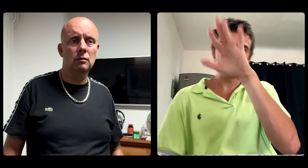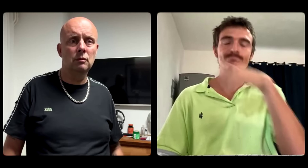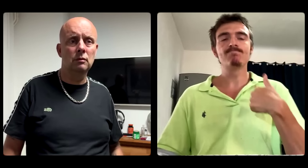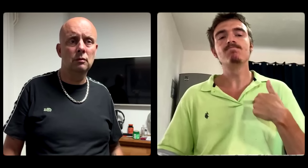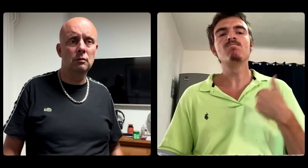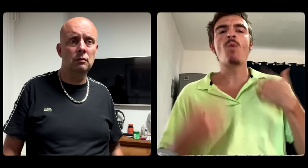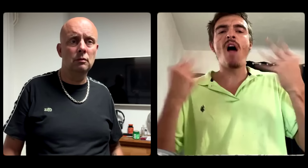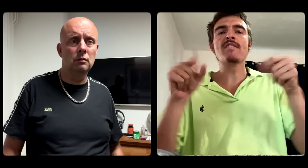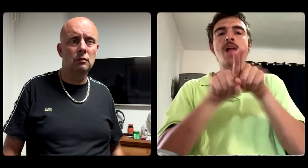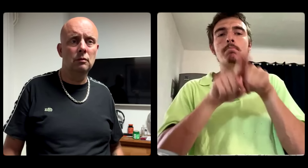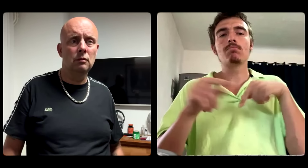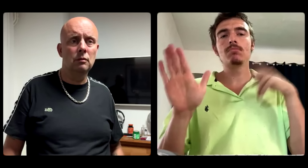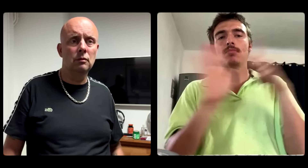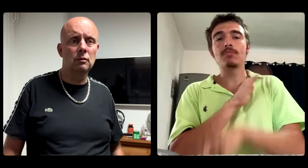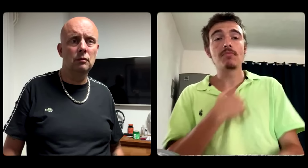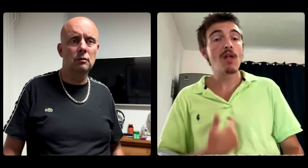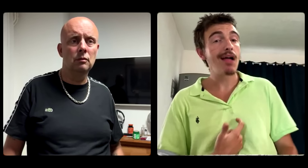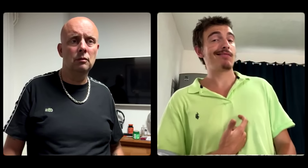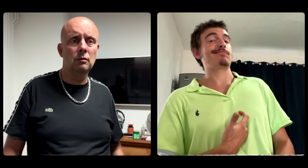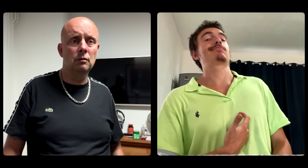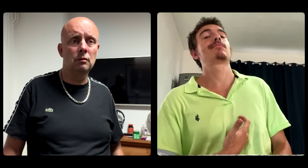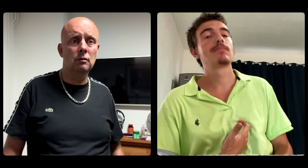Je bent gewoon daar binnengestapt.